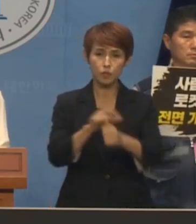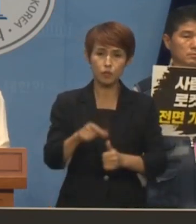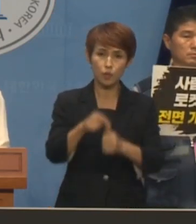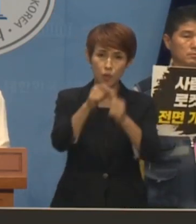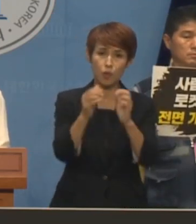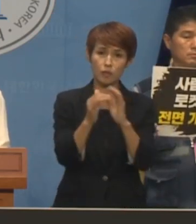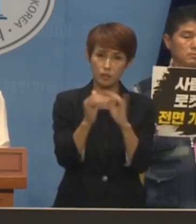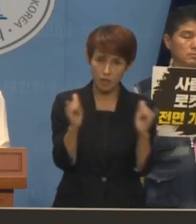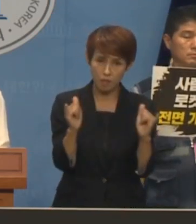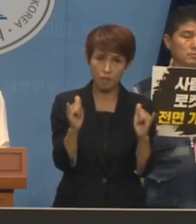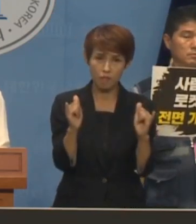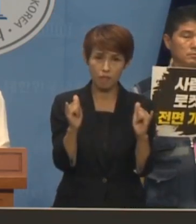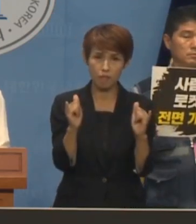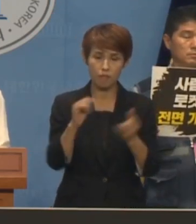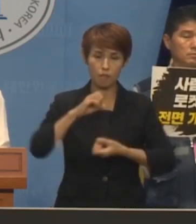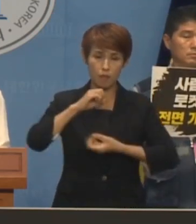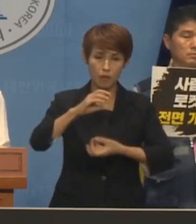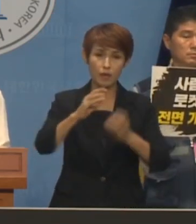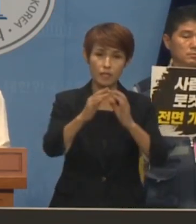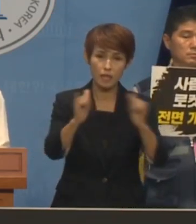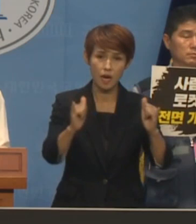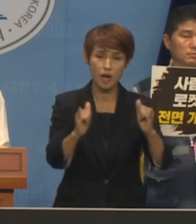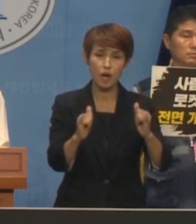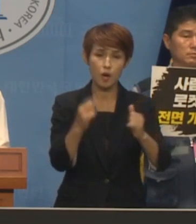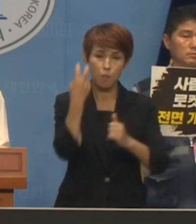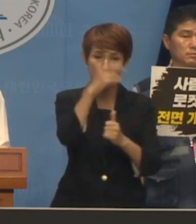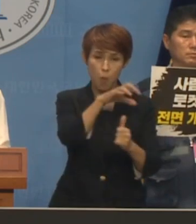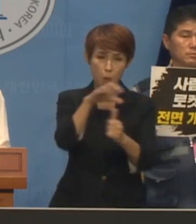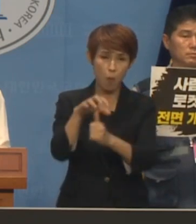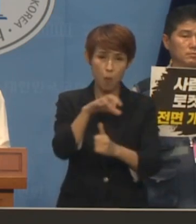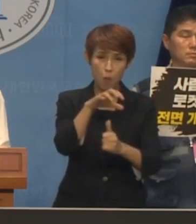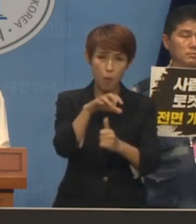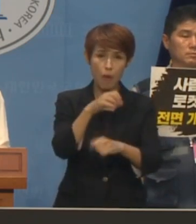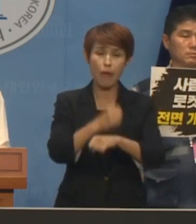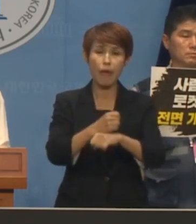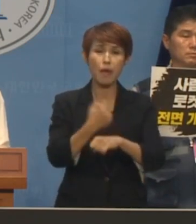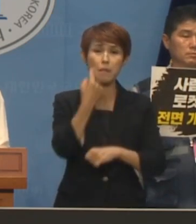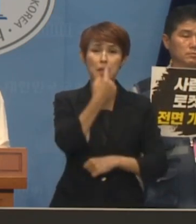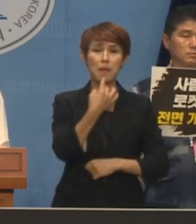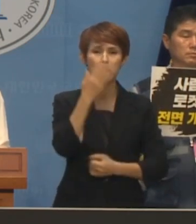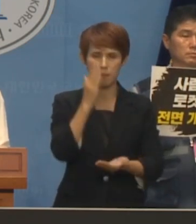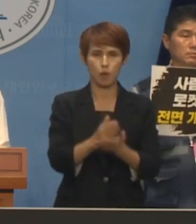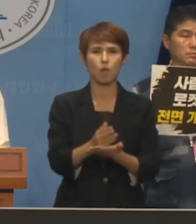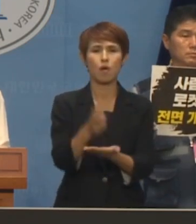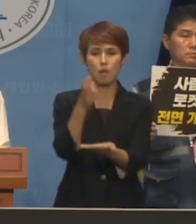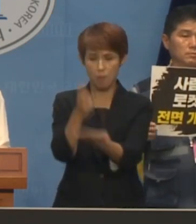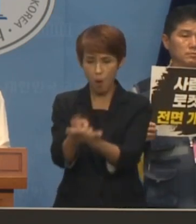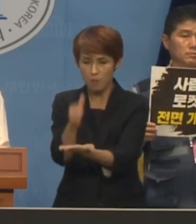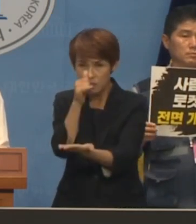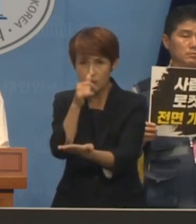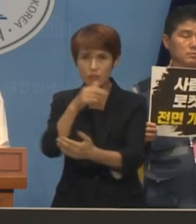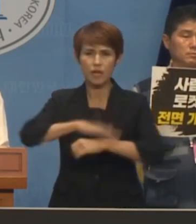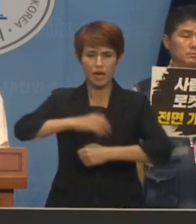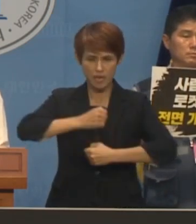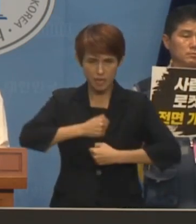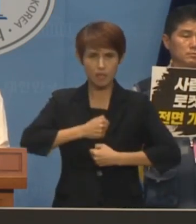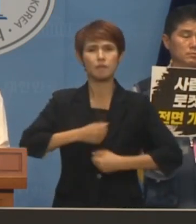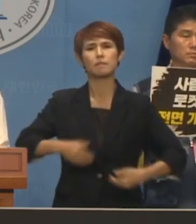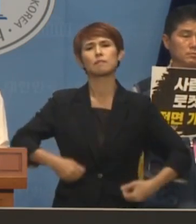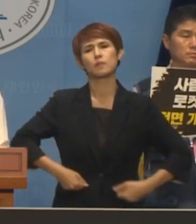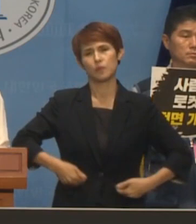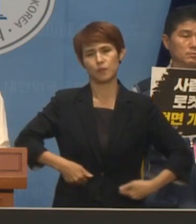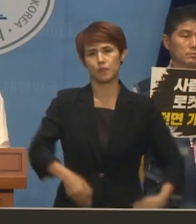플랫폼 노동자 보호를 말로만 떠들지 말고 법이라도 제대로 지키게 해야